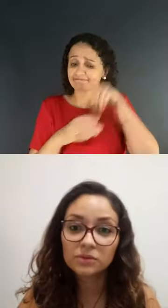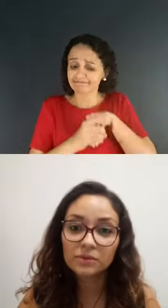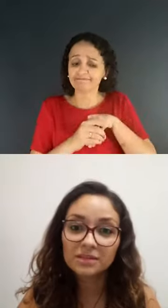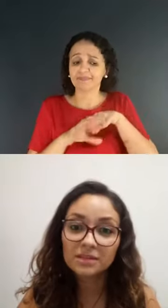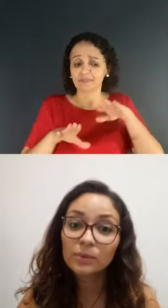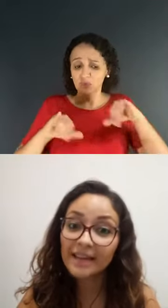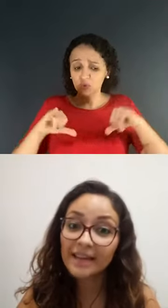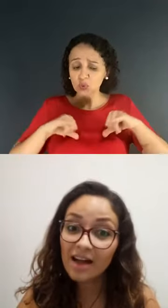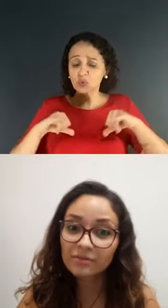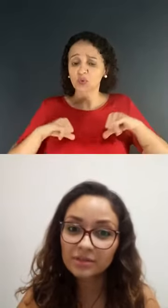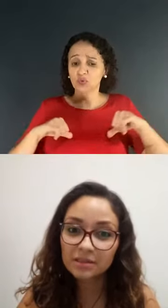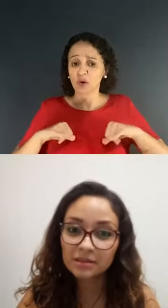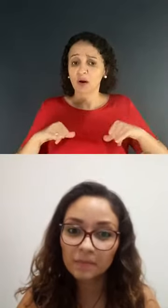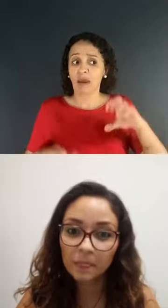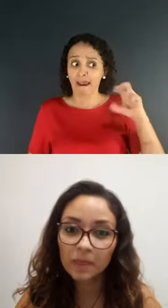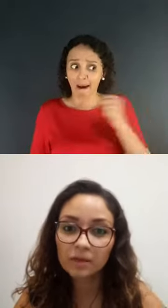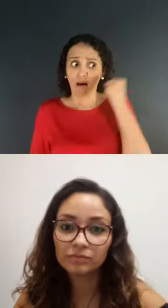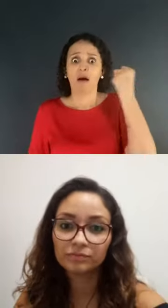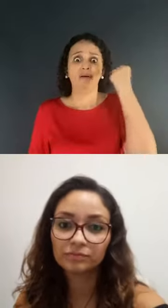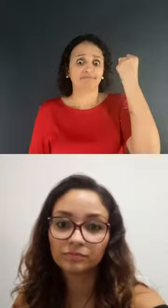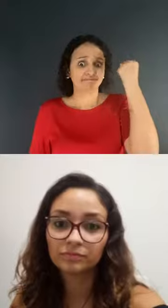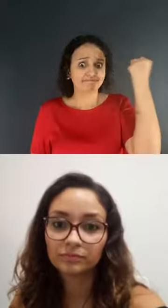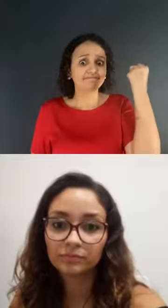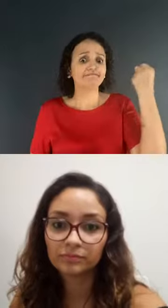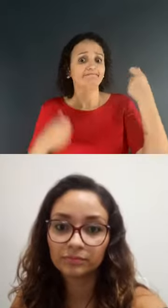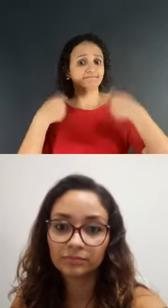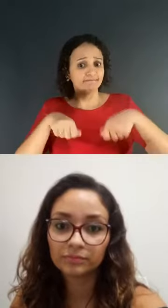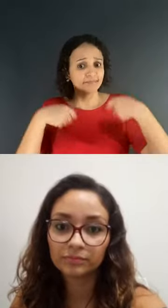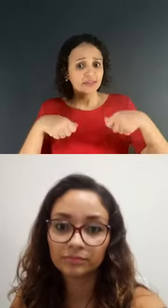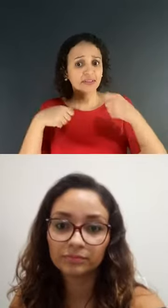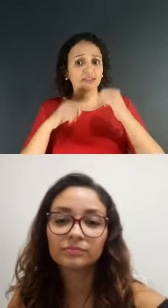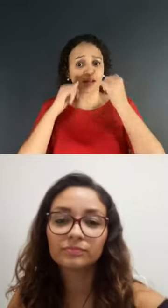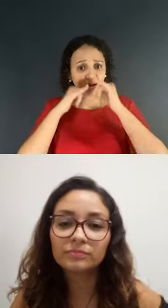que algumas coisas são graves.